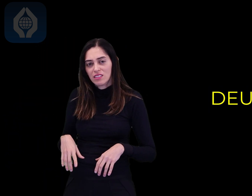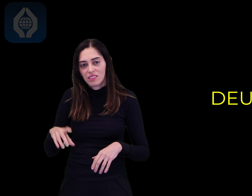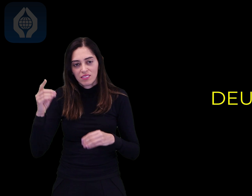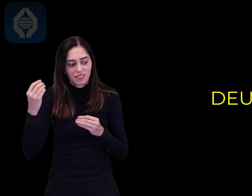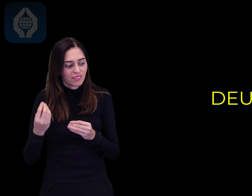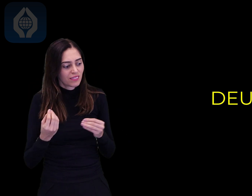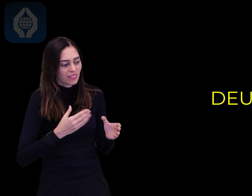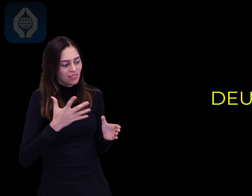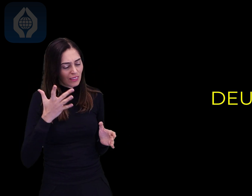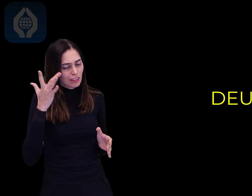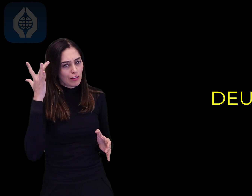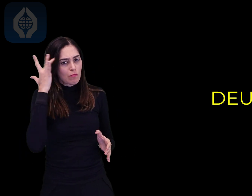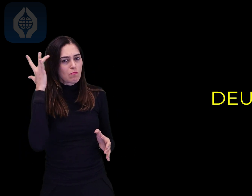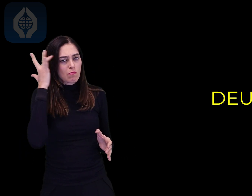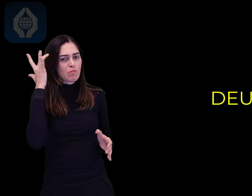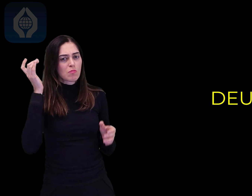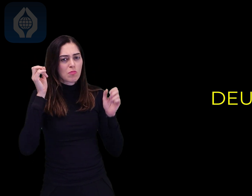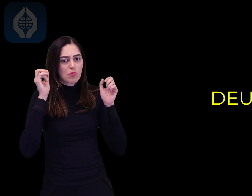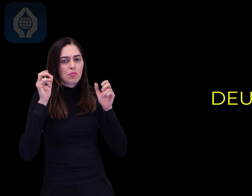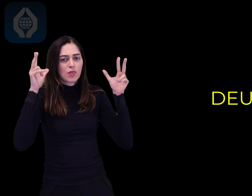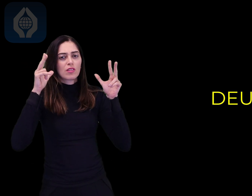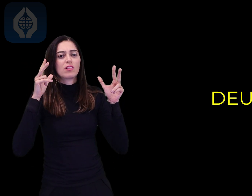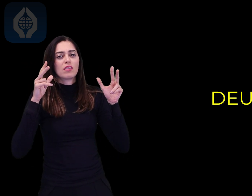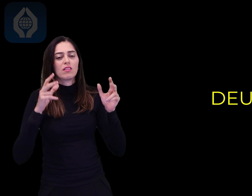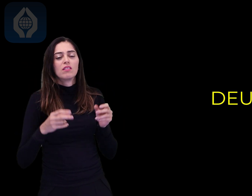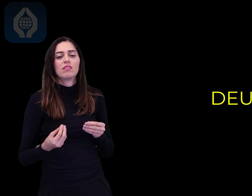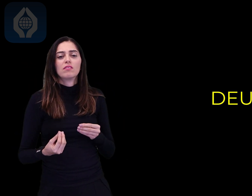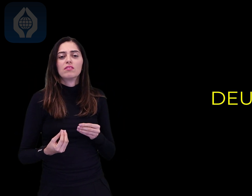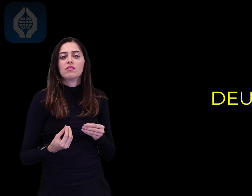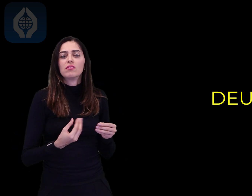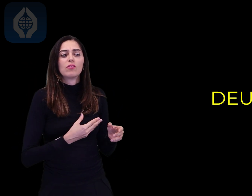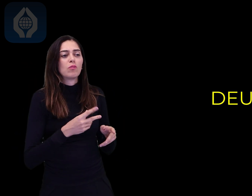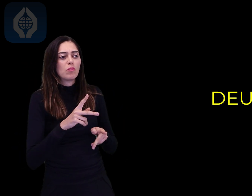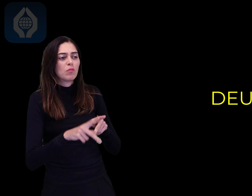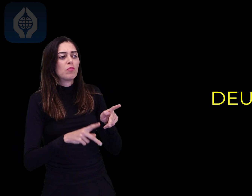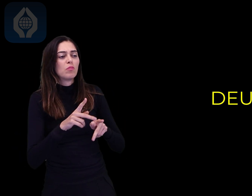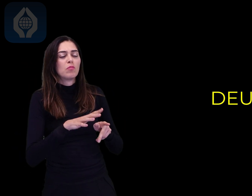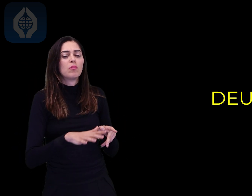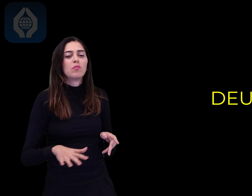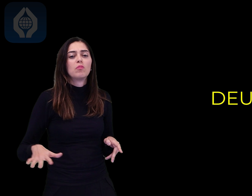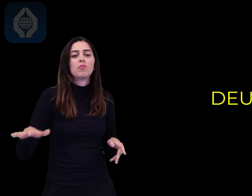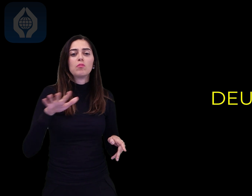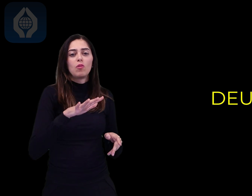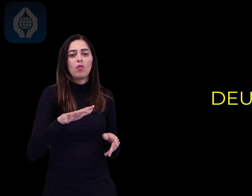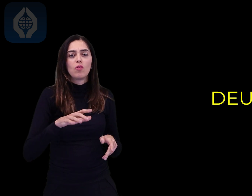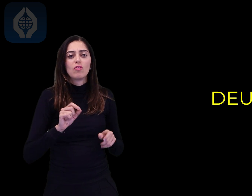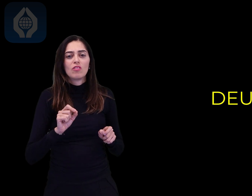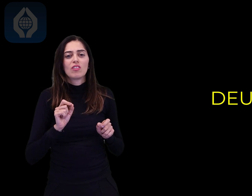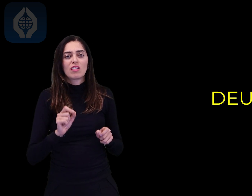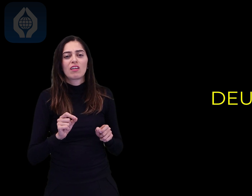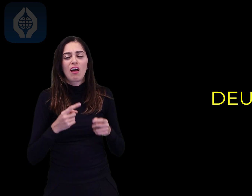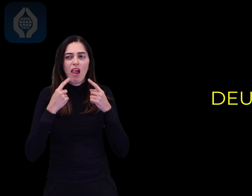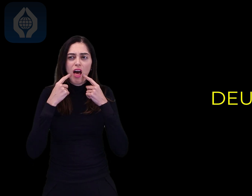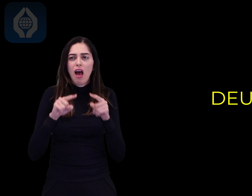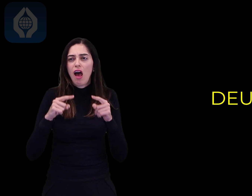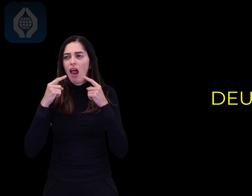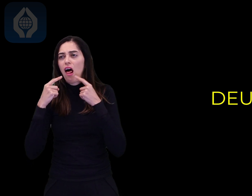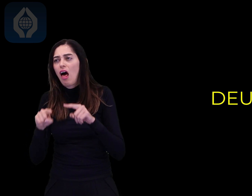Moisés, derrotou o faraó e sustentou a multidão queixosa dos israelitas. Deus é todo-poderoso,